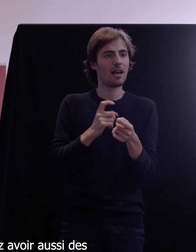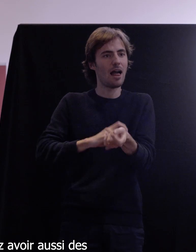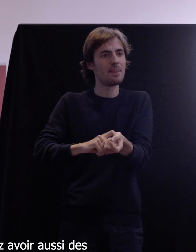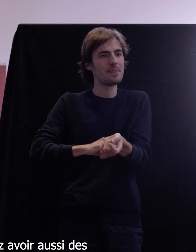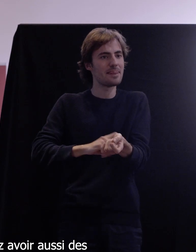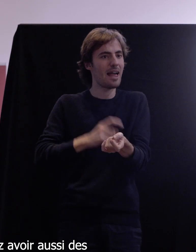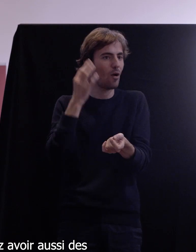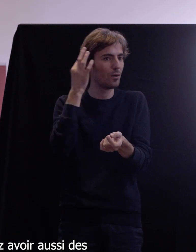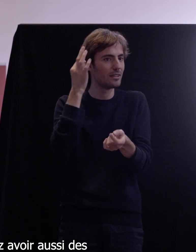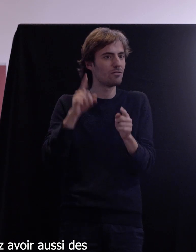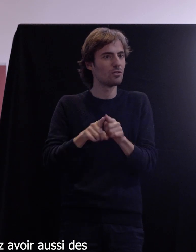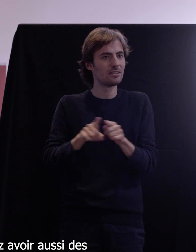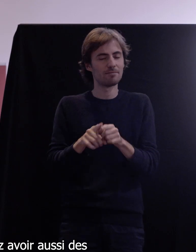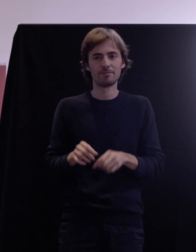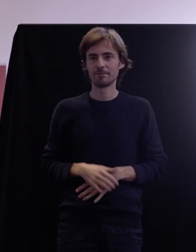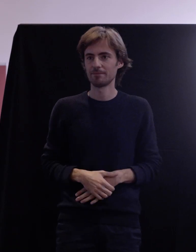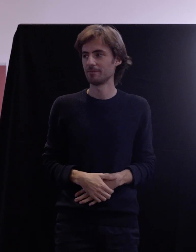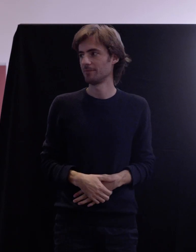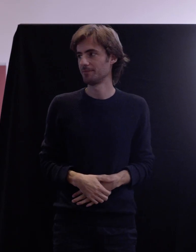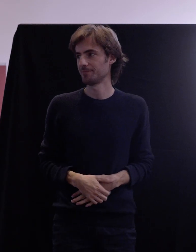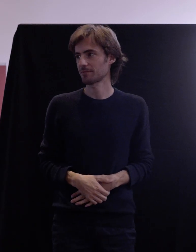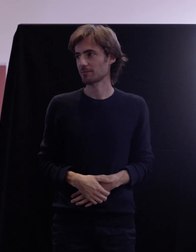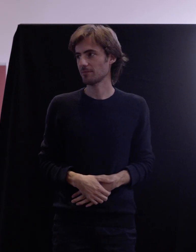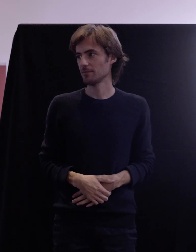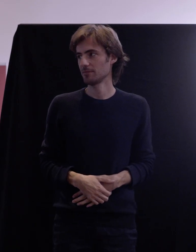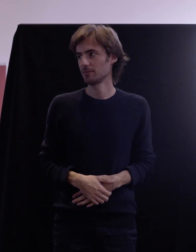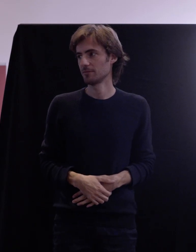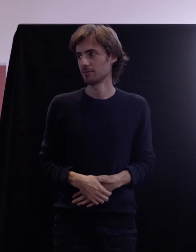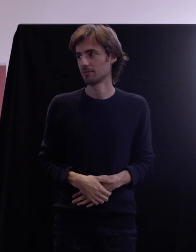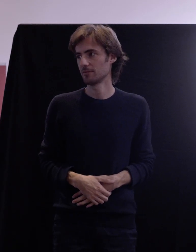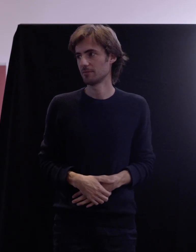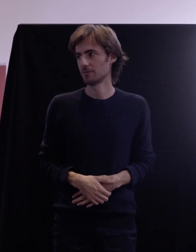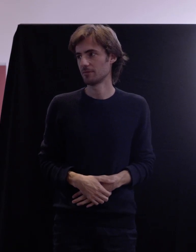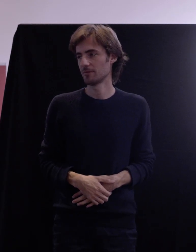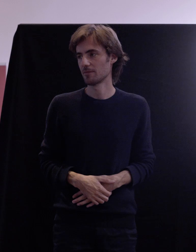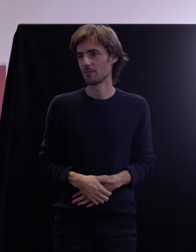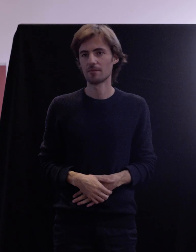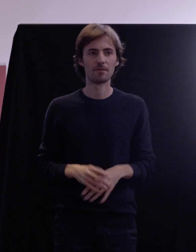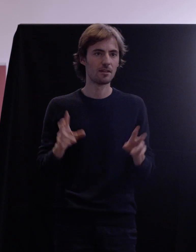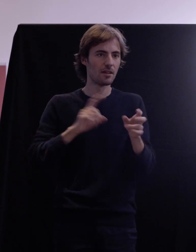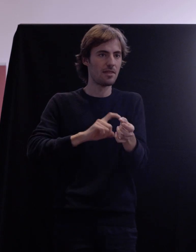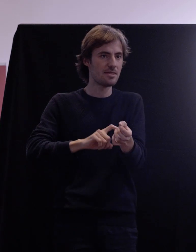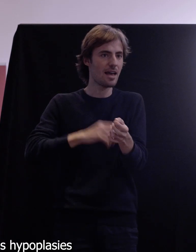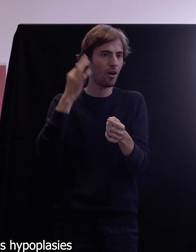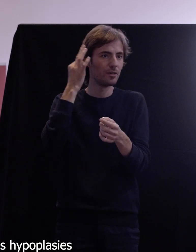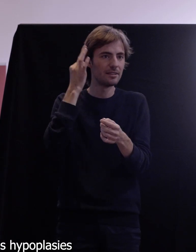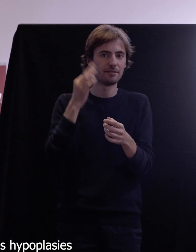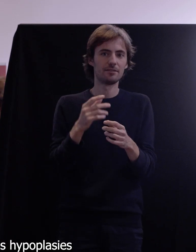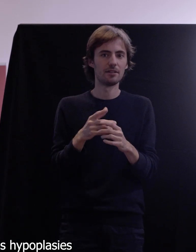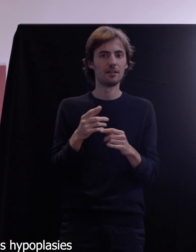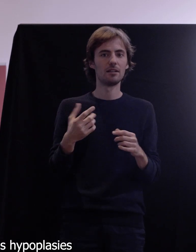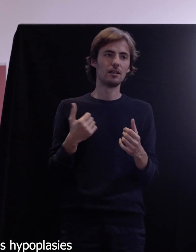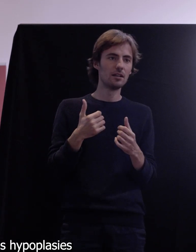Ça bouge, ça tourne. au niveau du nerf auditif, avec ce qu'on appelle